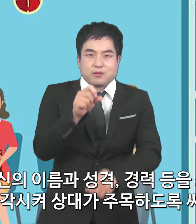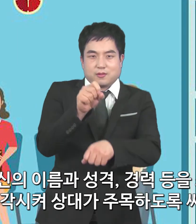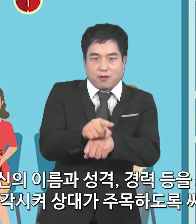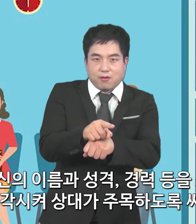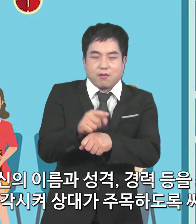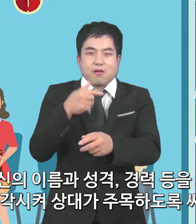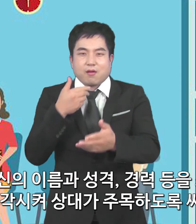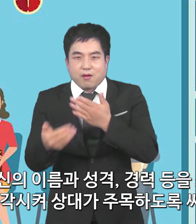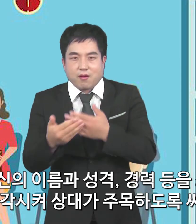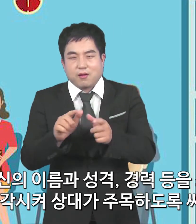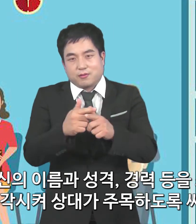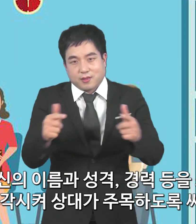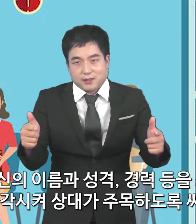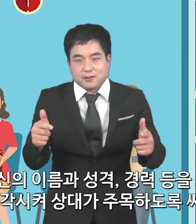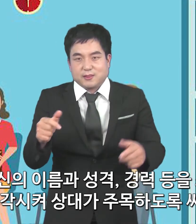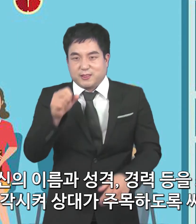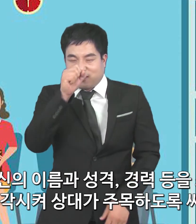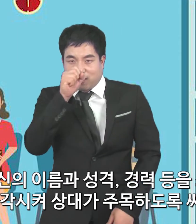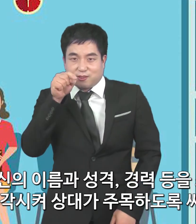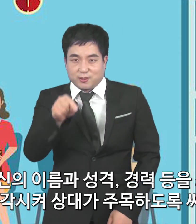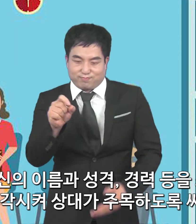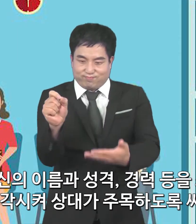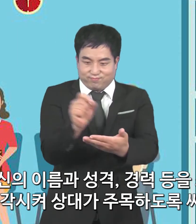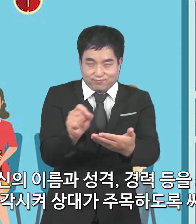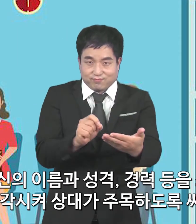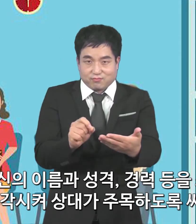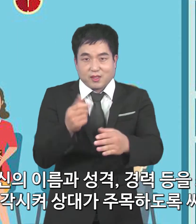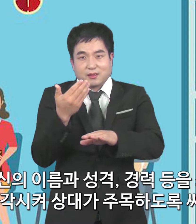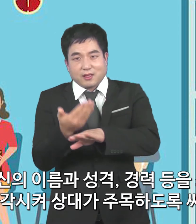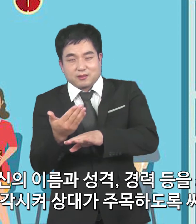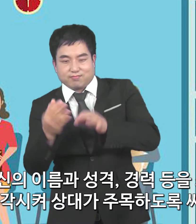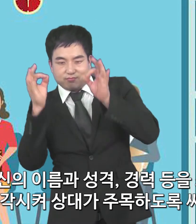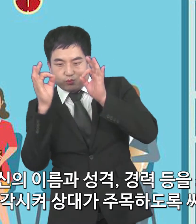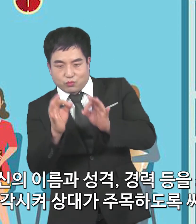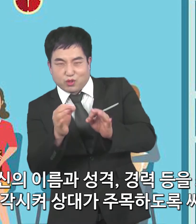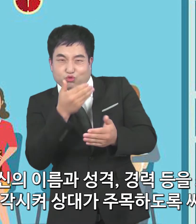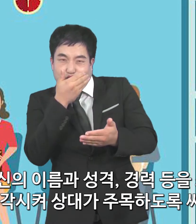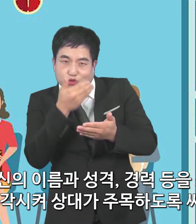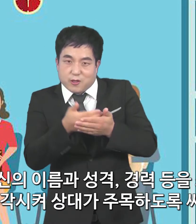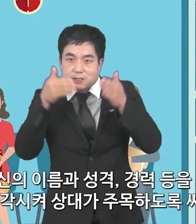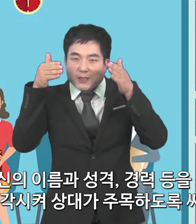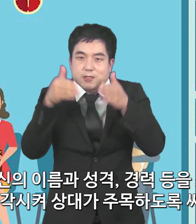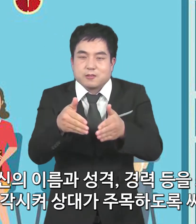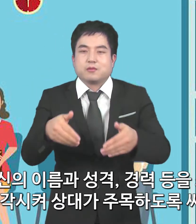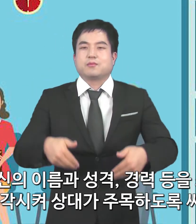이름과 성격, 경력 등을 쓰되 강점을 부각시켜 상대가 주목하도록 써야 합니다.